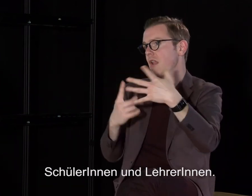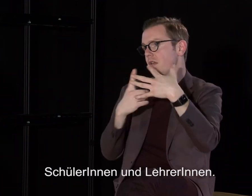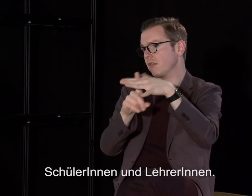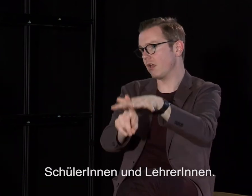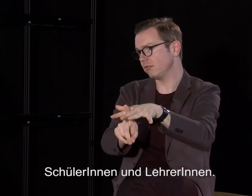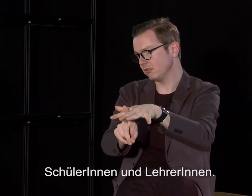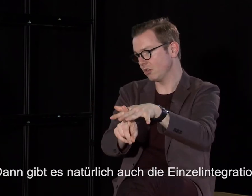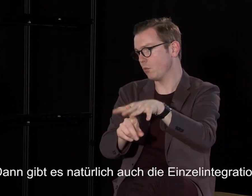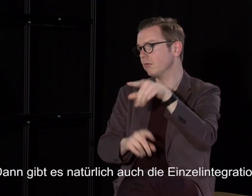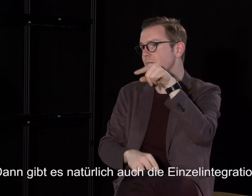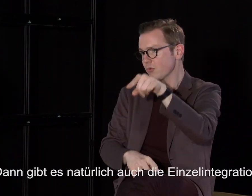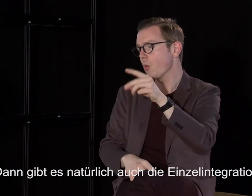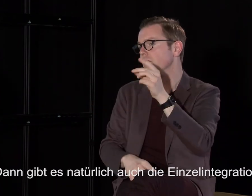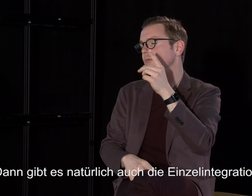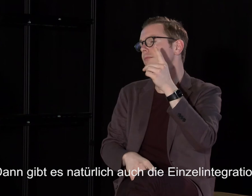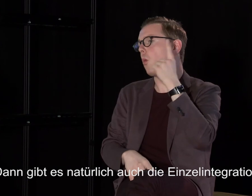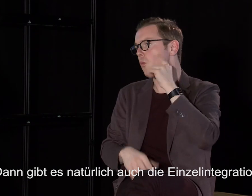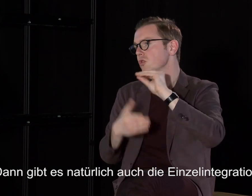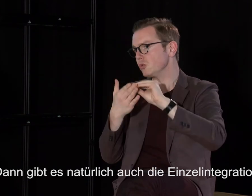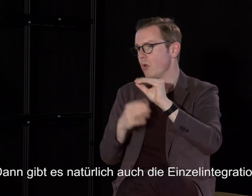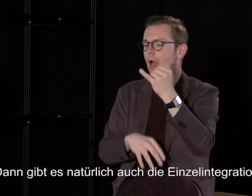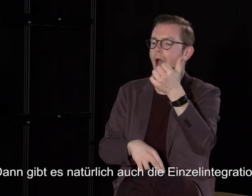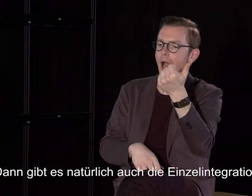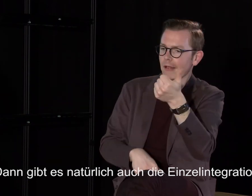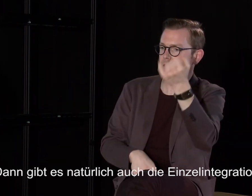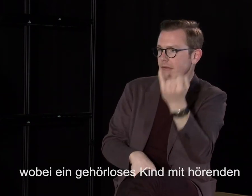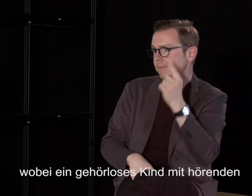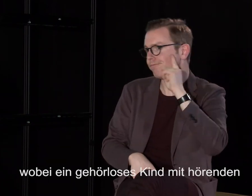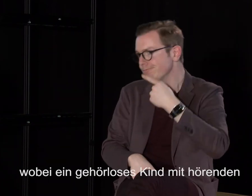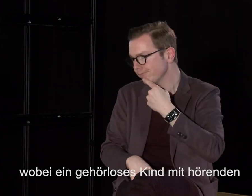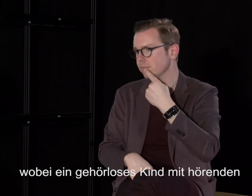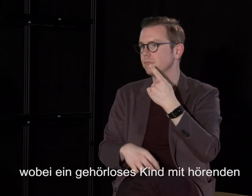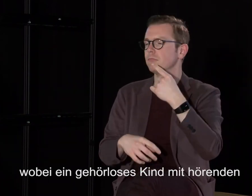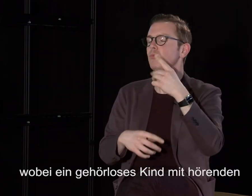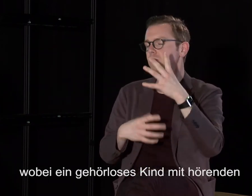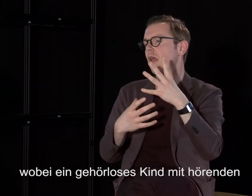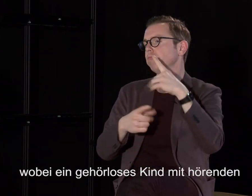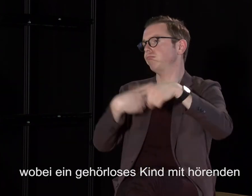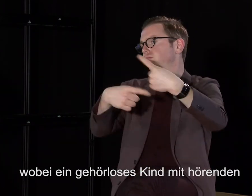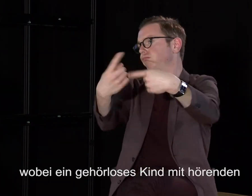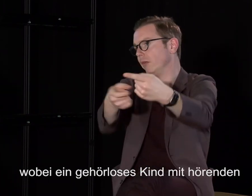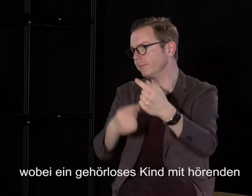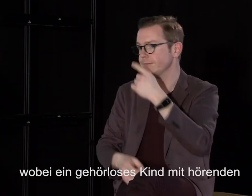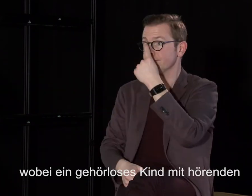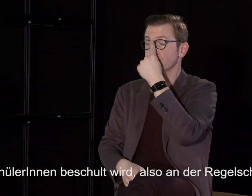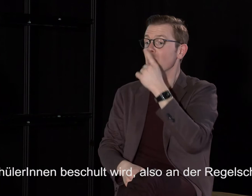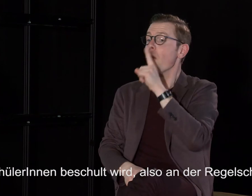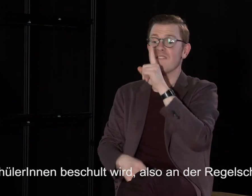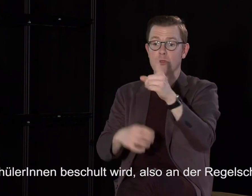Und dann gibt es natürlich auch die Einzelintegration, wo ein gehörloses Kind bei hörenden Schülern sozusagen